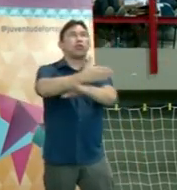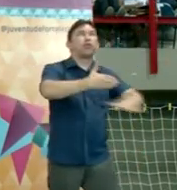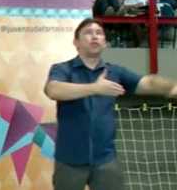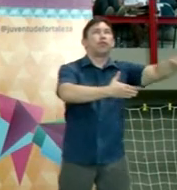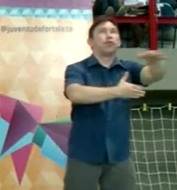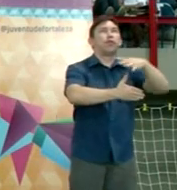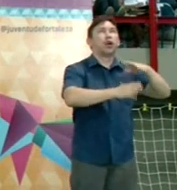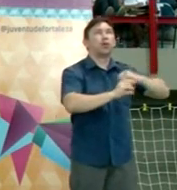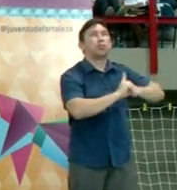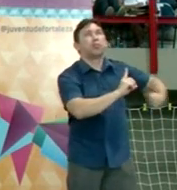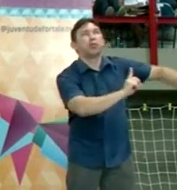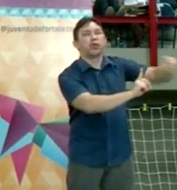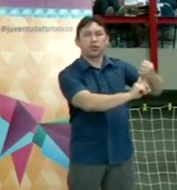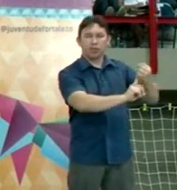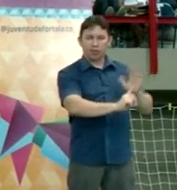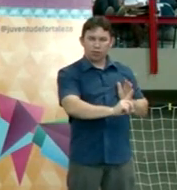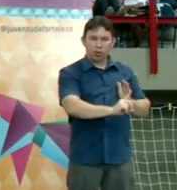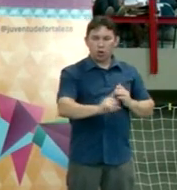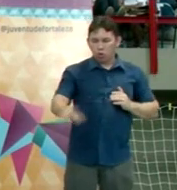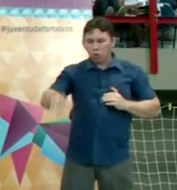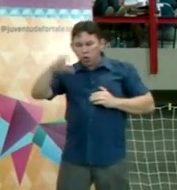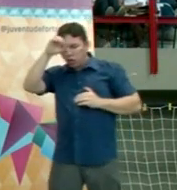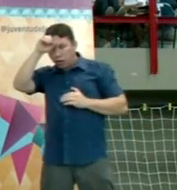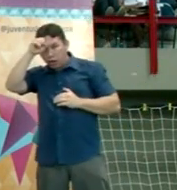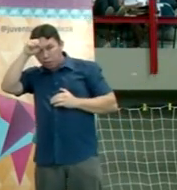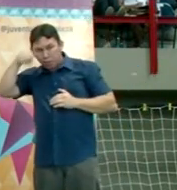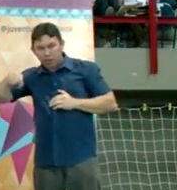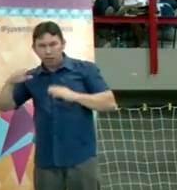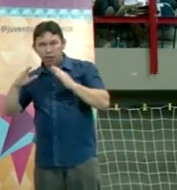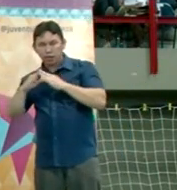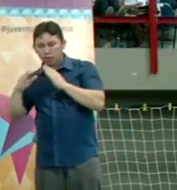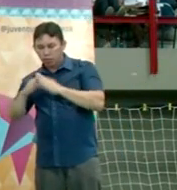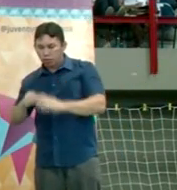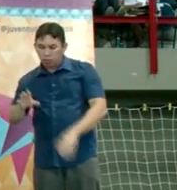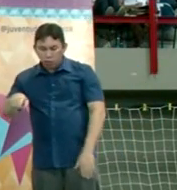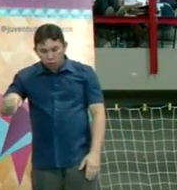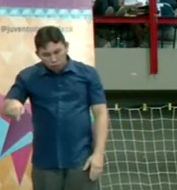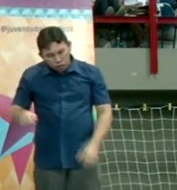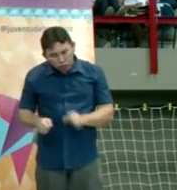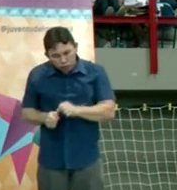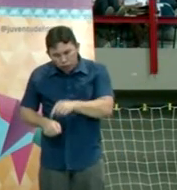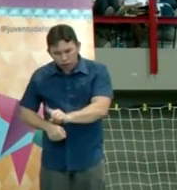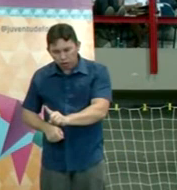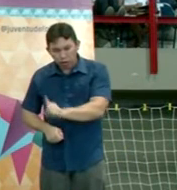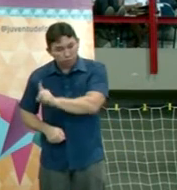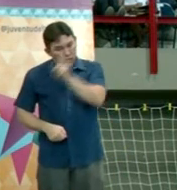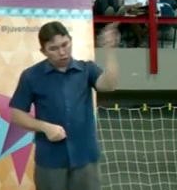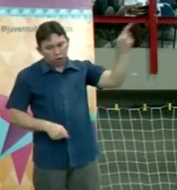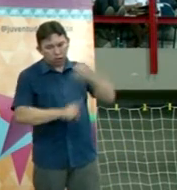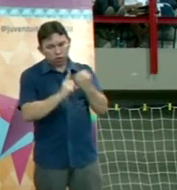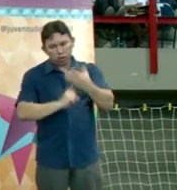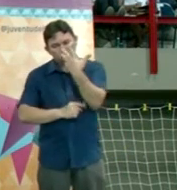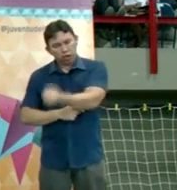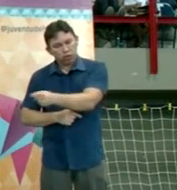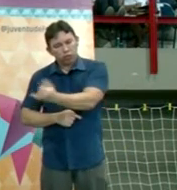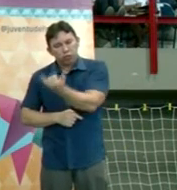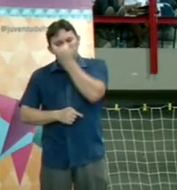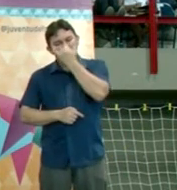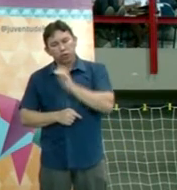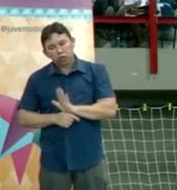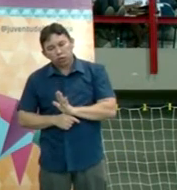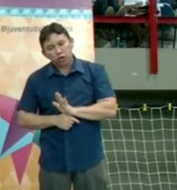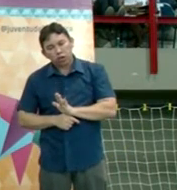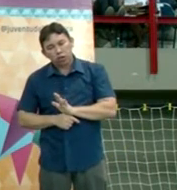praça. Porque a gente tem um mau hábito em casa, a mãe pega no pé e diz, não faça isso aqui porque você vai fazer na rua, e isso é